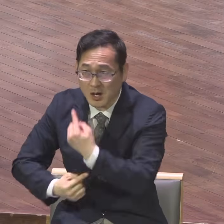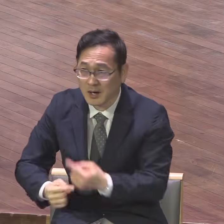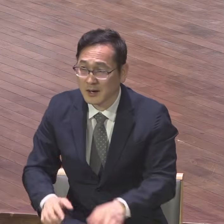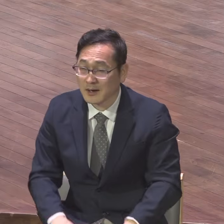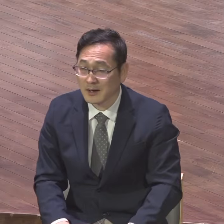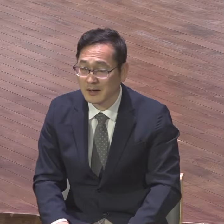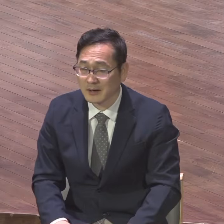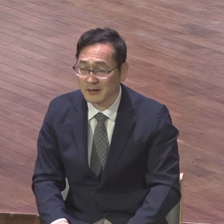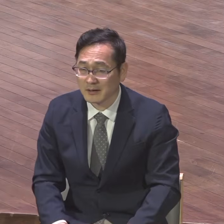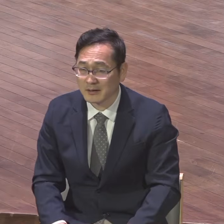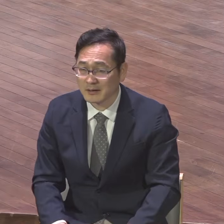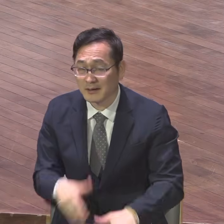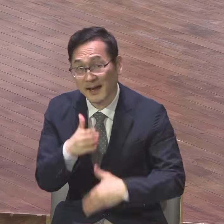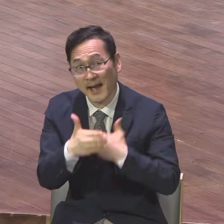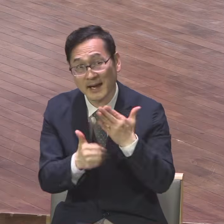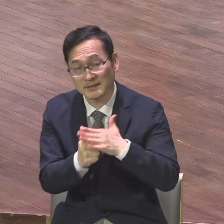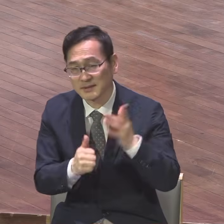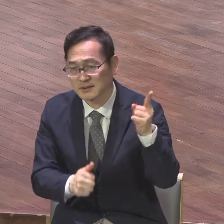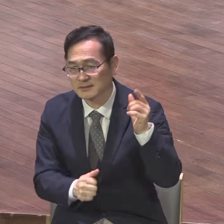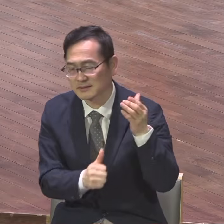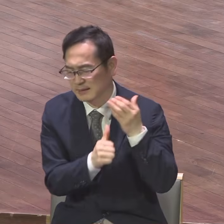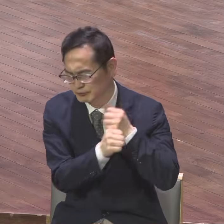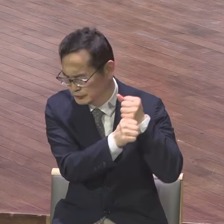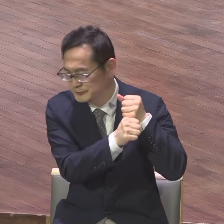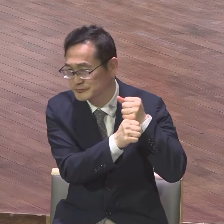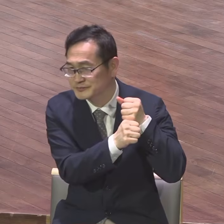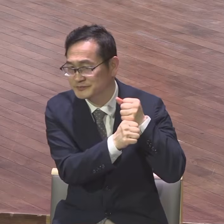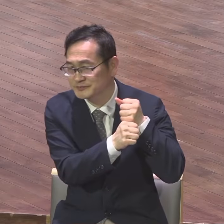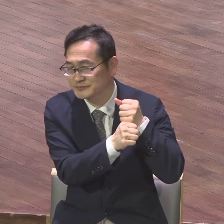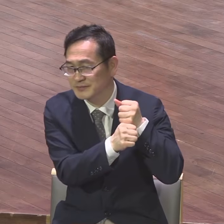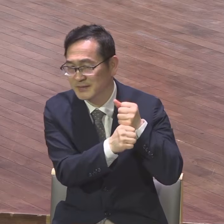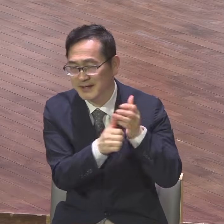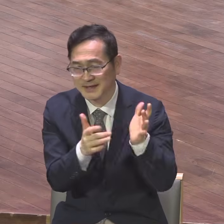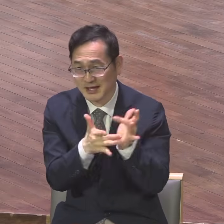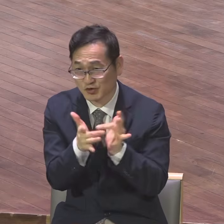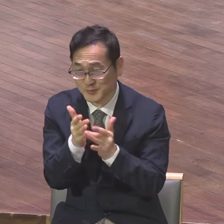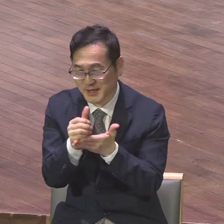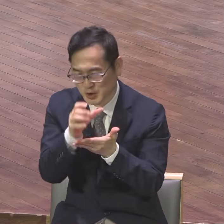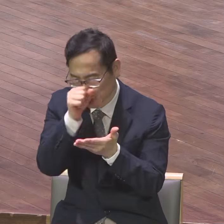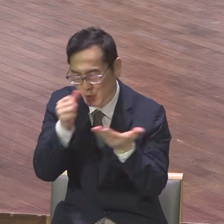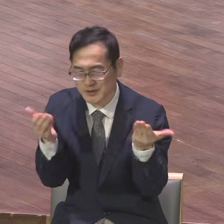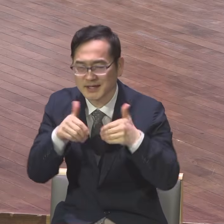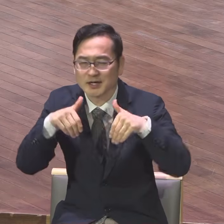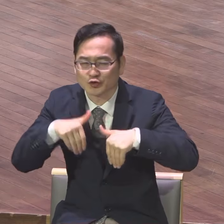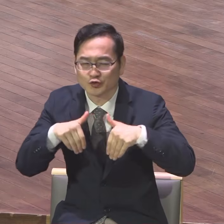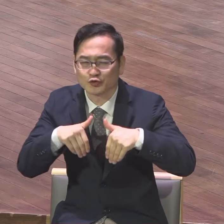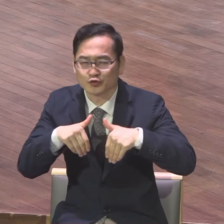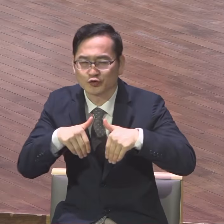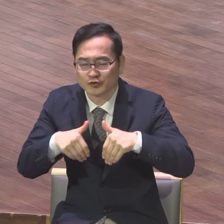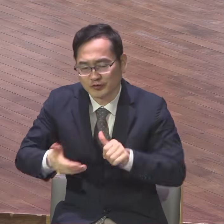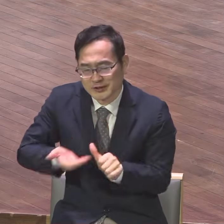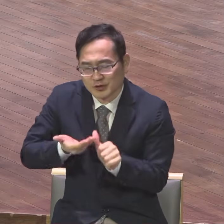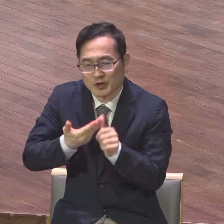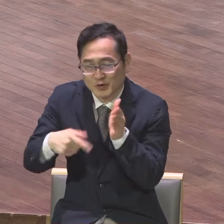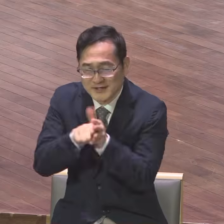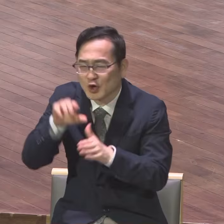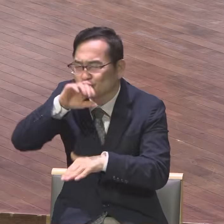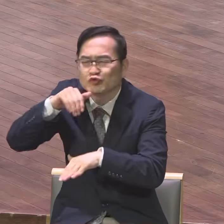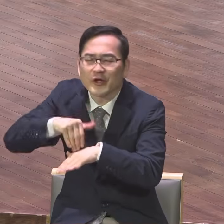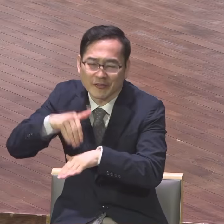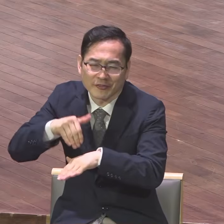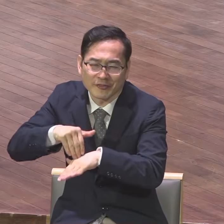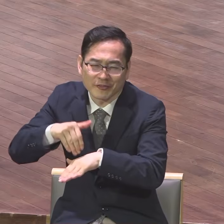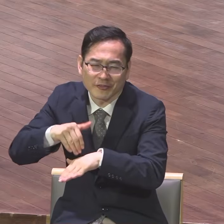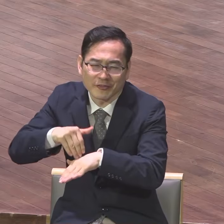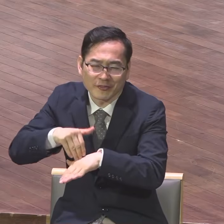있달지라도 하나님께서 나를 그리스도 예수의 좋은 일꾼으로 세워 가시고 있는 과정이라고 믿으시